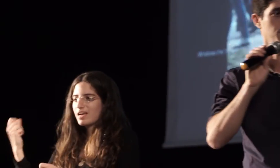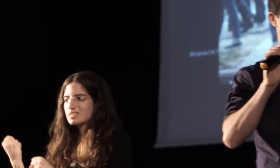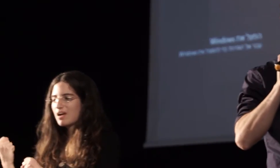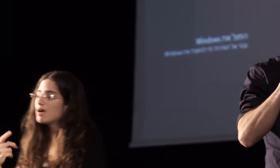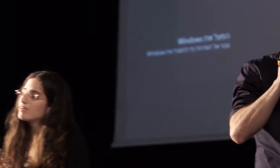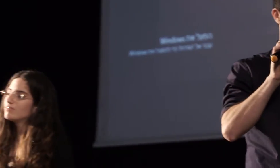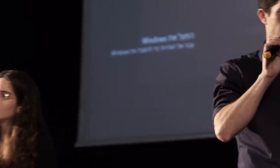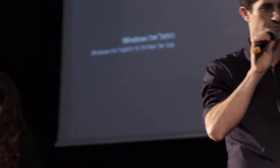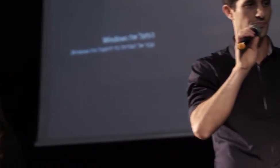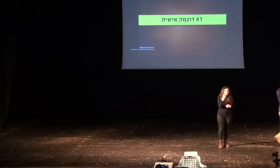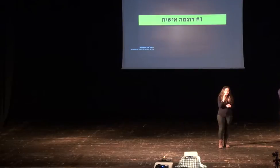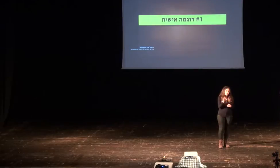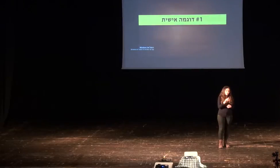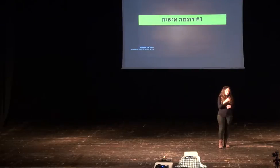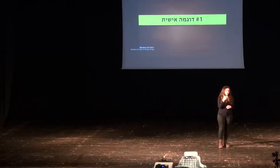יספיק.